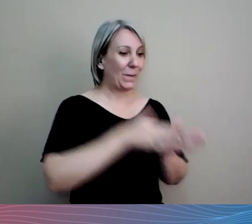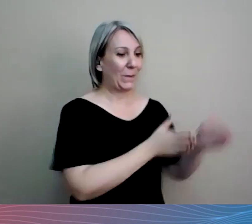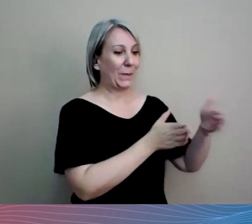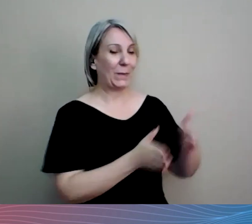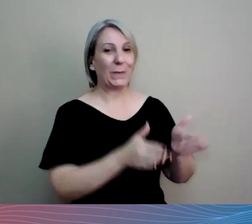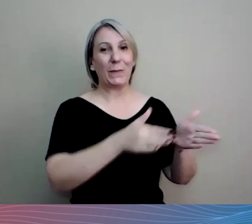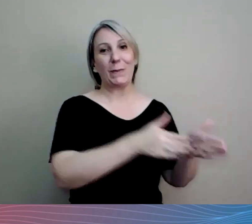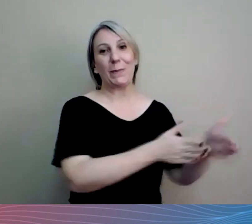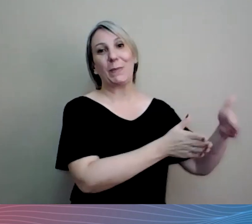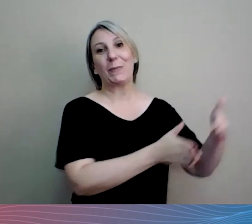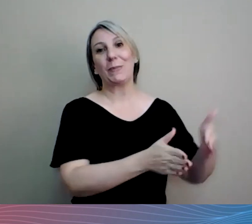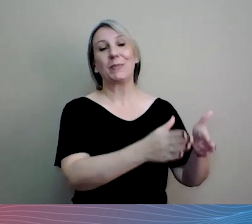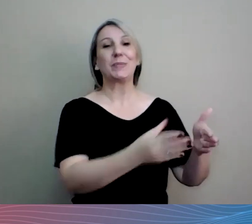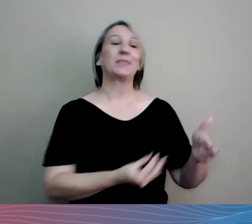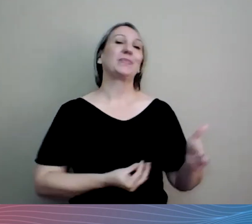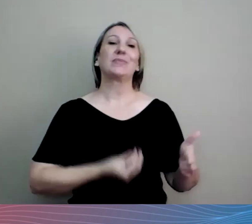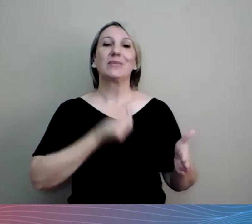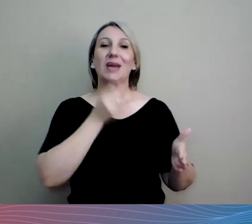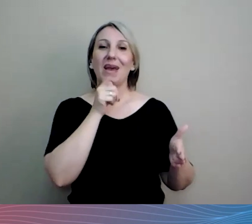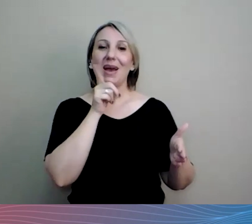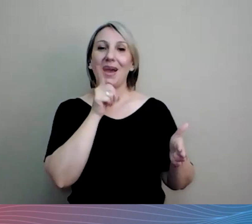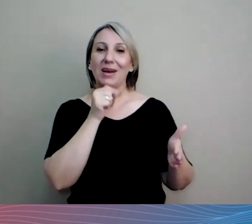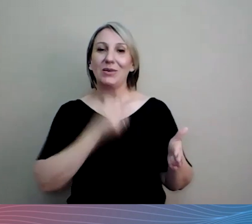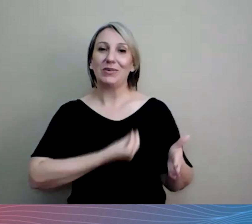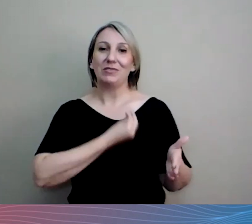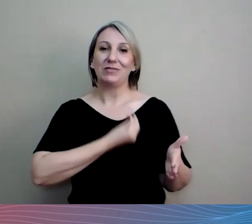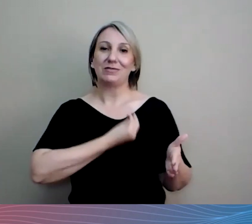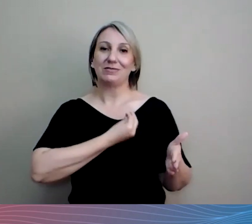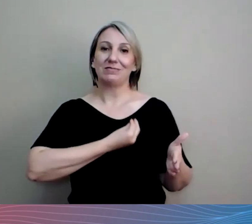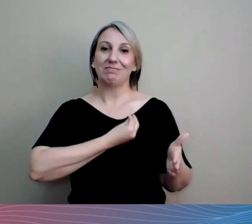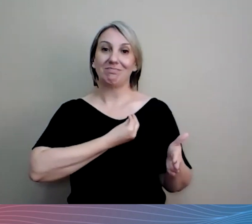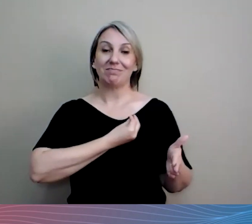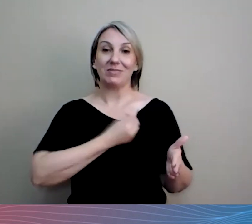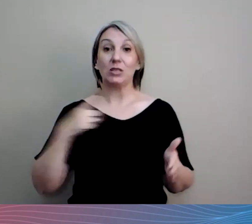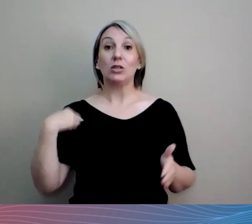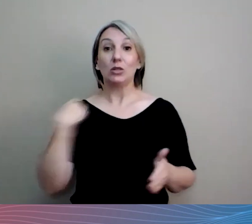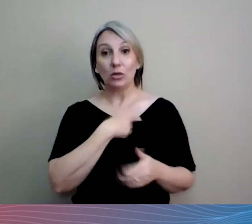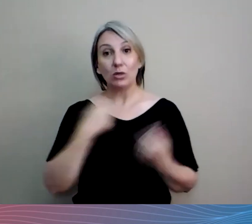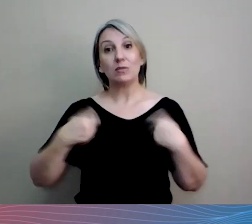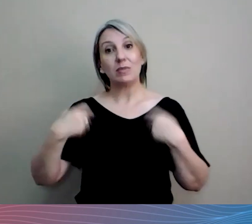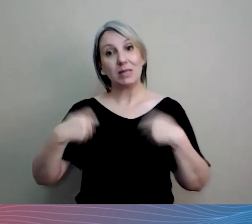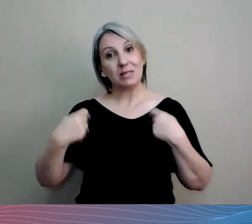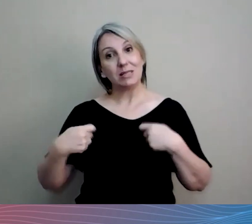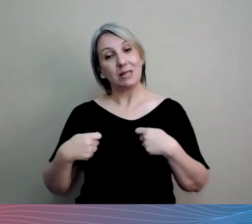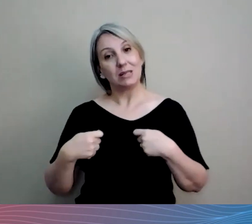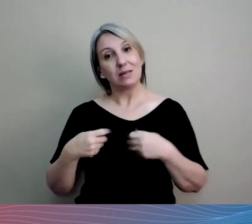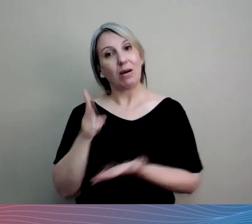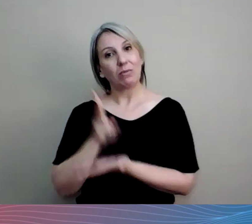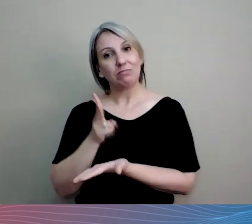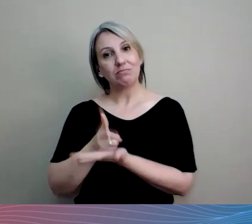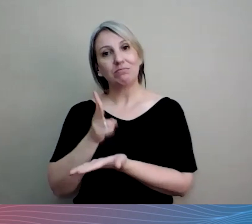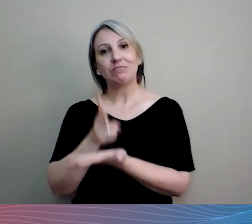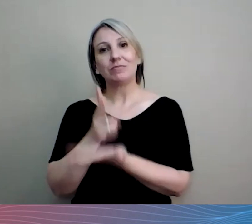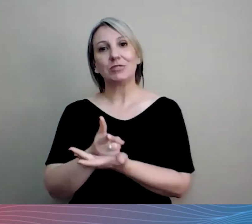Por isso que nós temos que continuar fluindo, levando para as pessoas que estão nas ruas. Posso orar por você? Eu